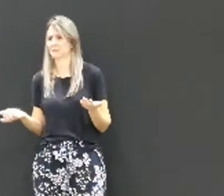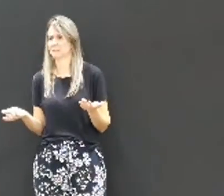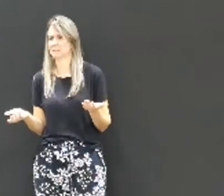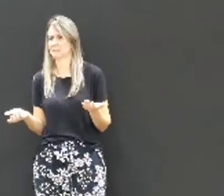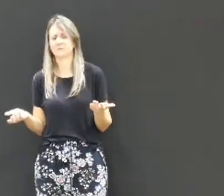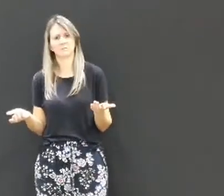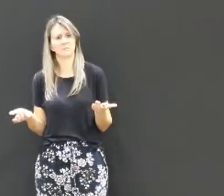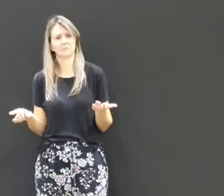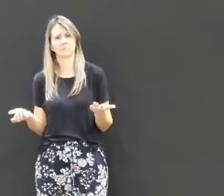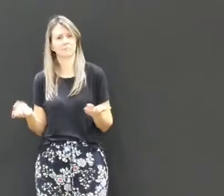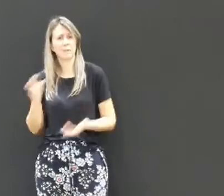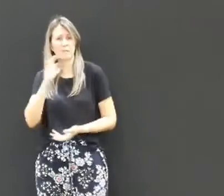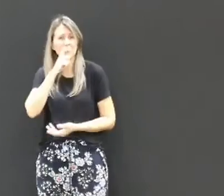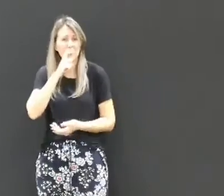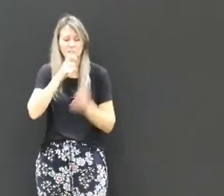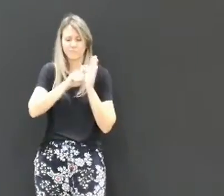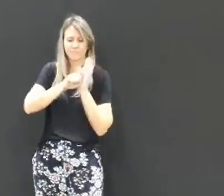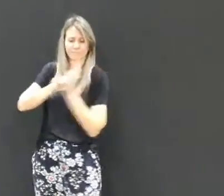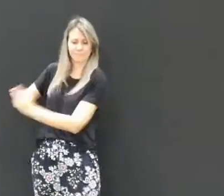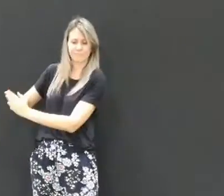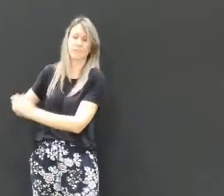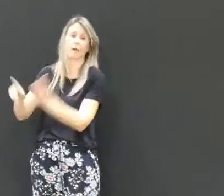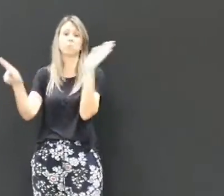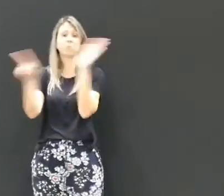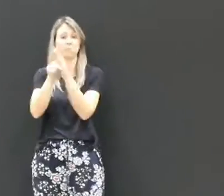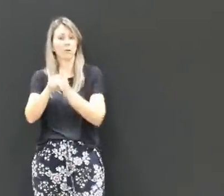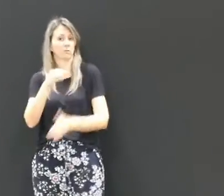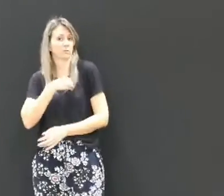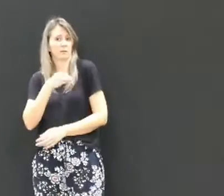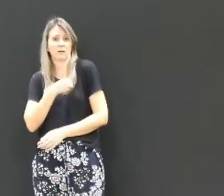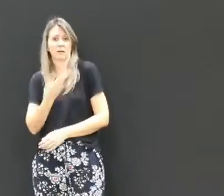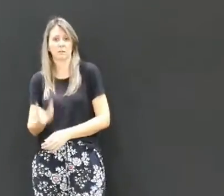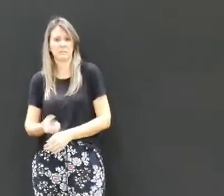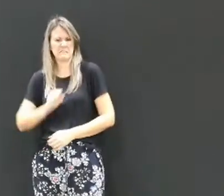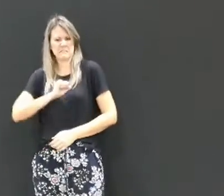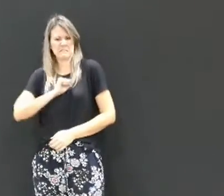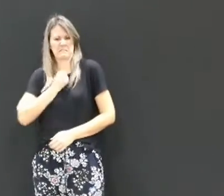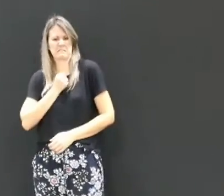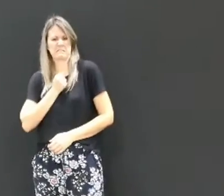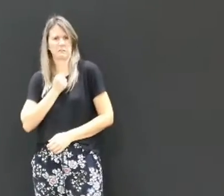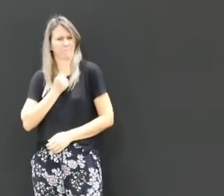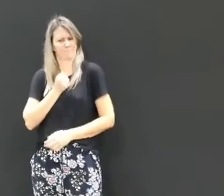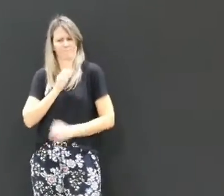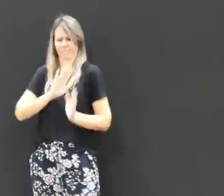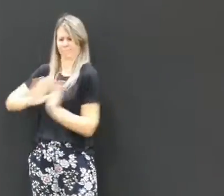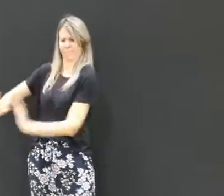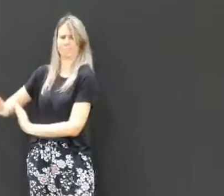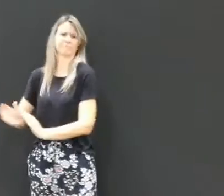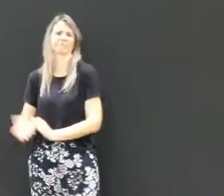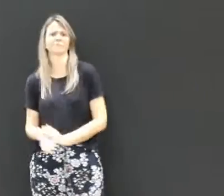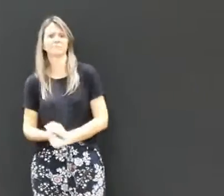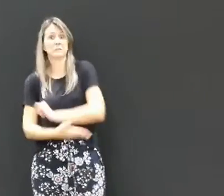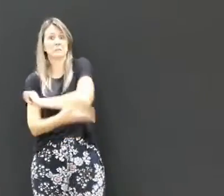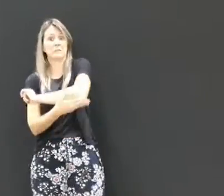temos que deixar isso para lá. Temos que desprezar a fofoca, a mentira, a